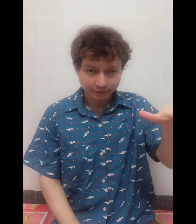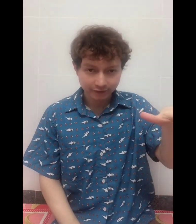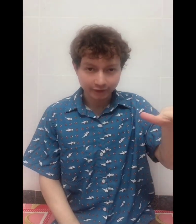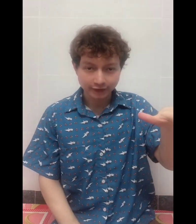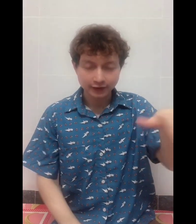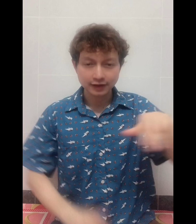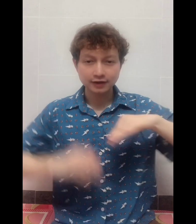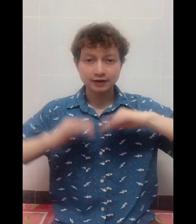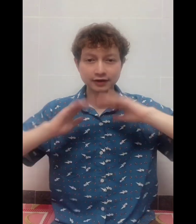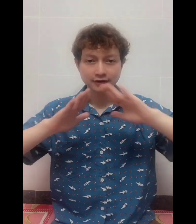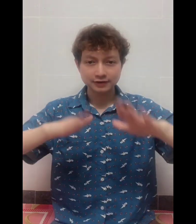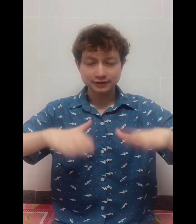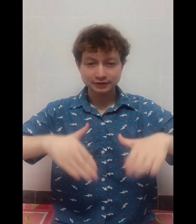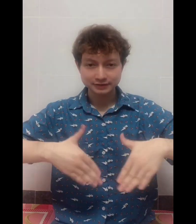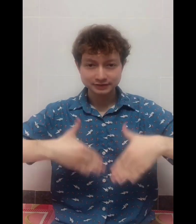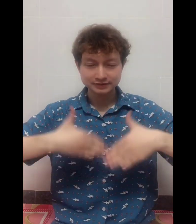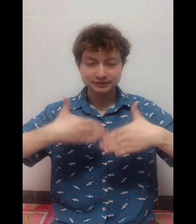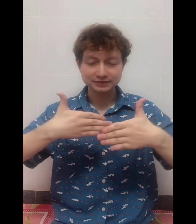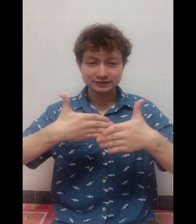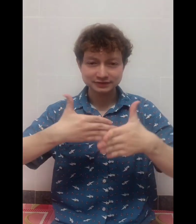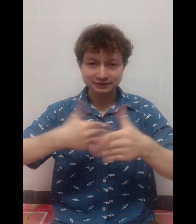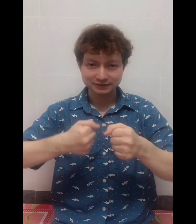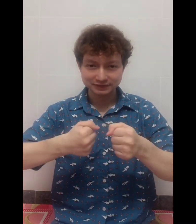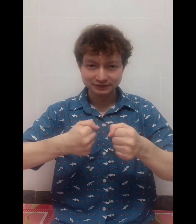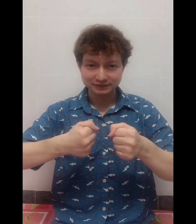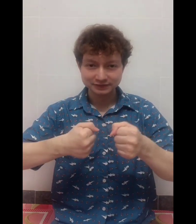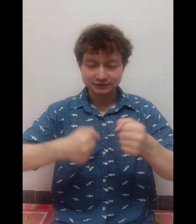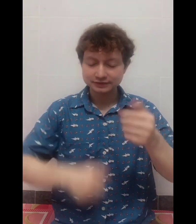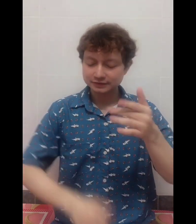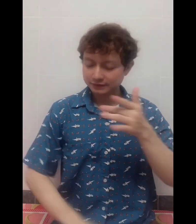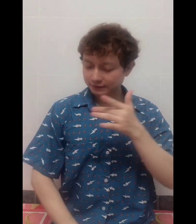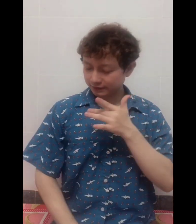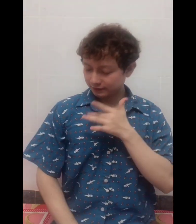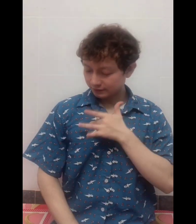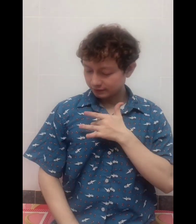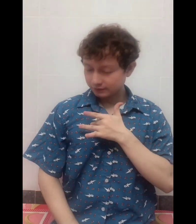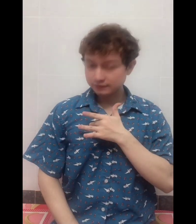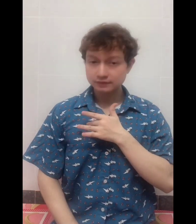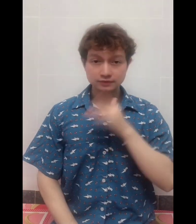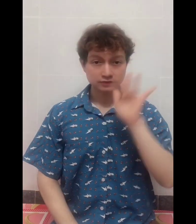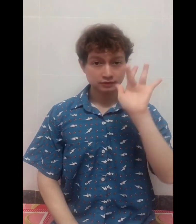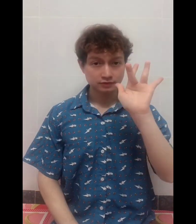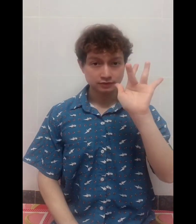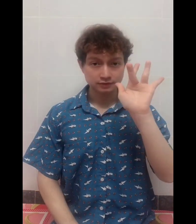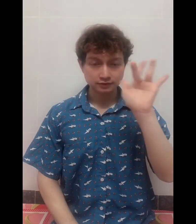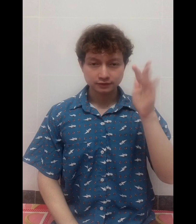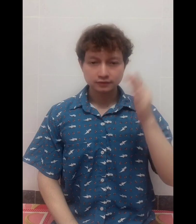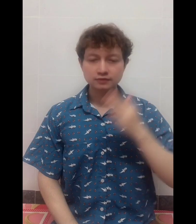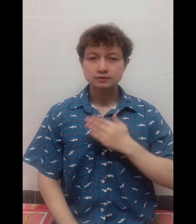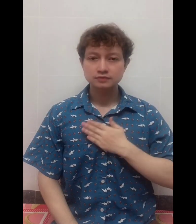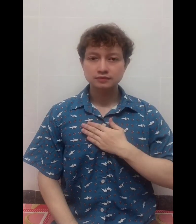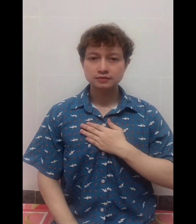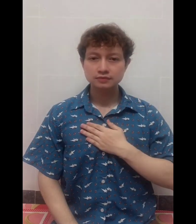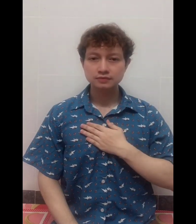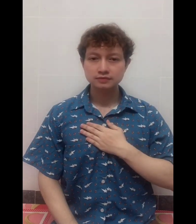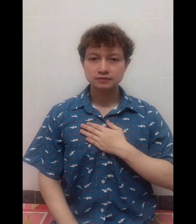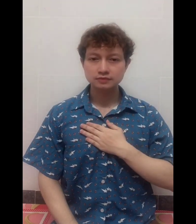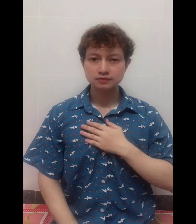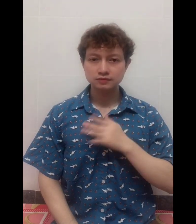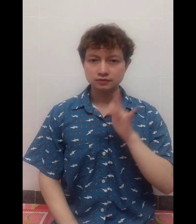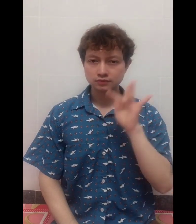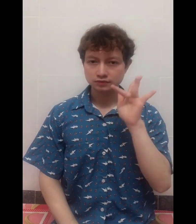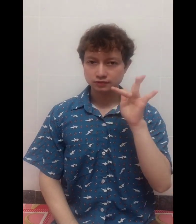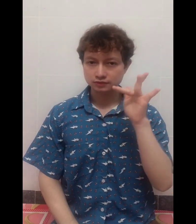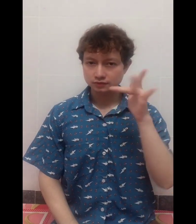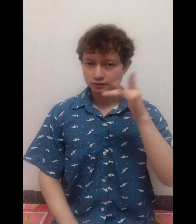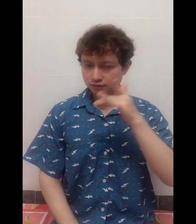ngay chữ how, kéo ngang qua và tiếp mess with your heart. Các bạn nhớ là chỉ ngón giữa thôi nha, nó sẽ khác với từ